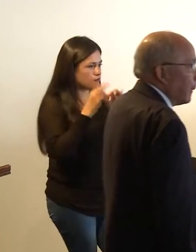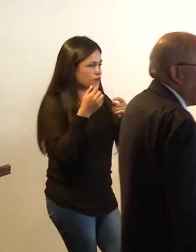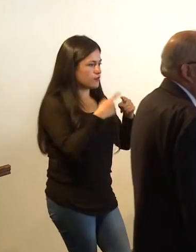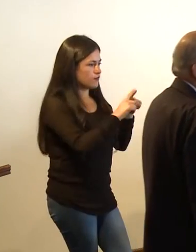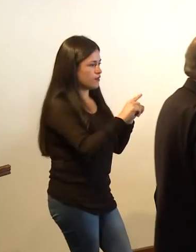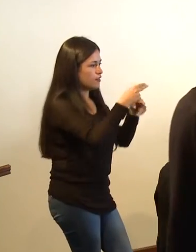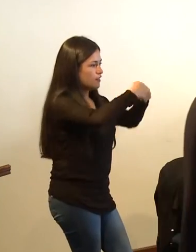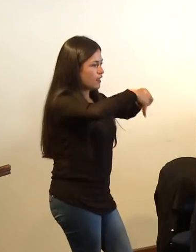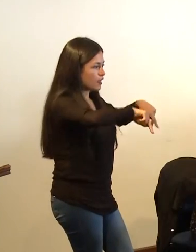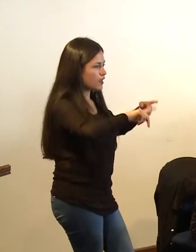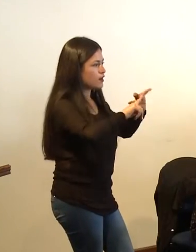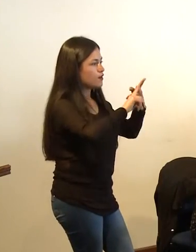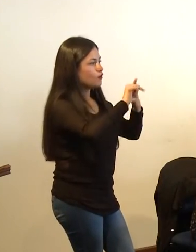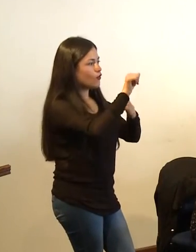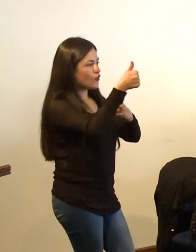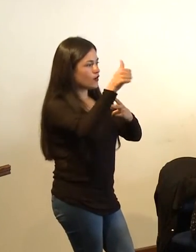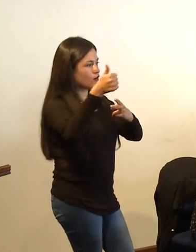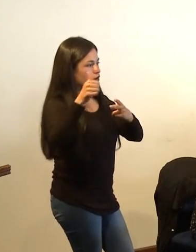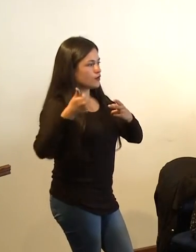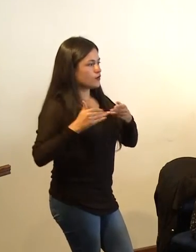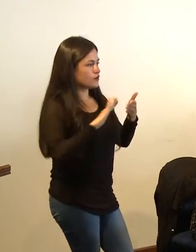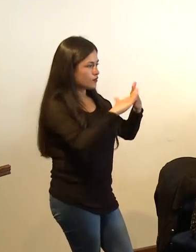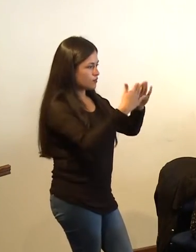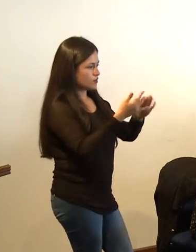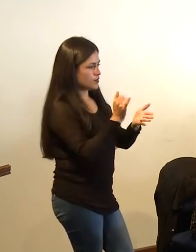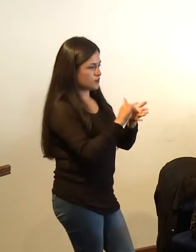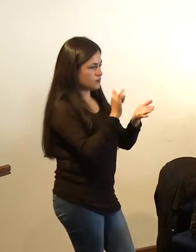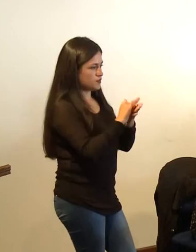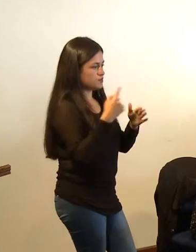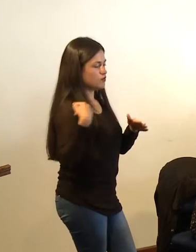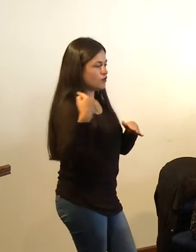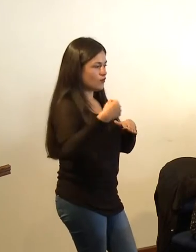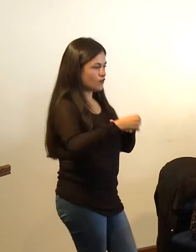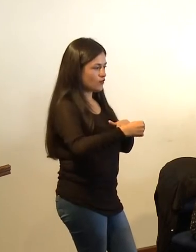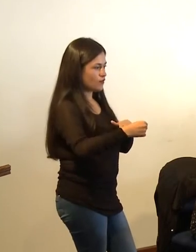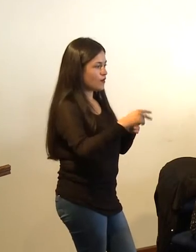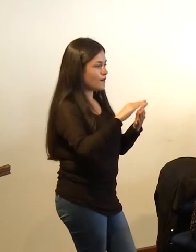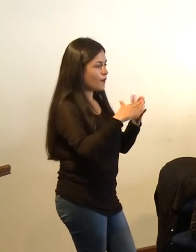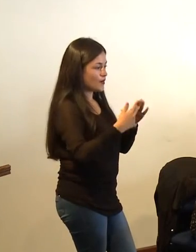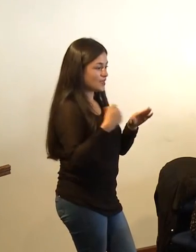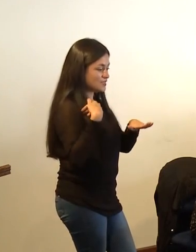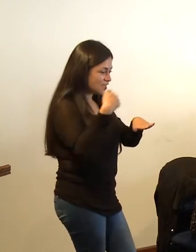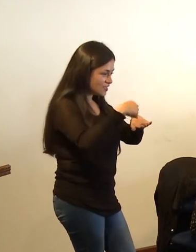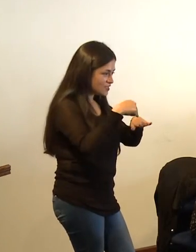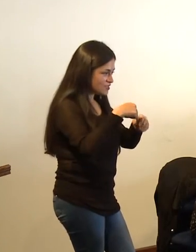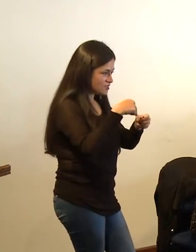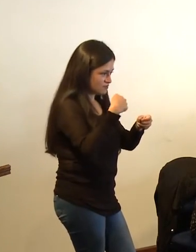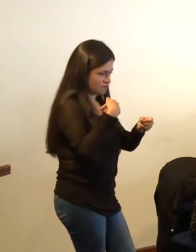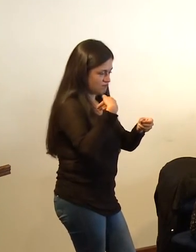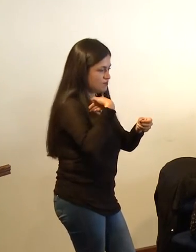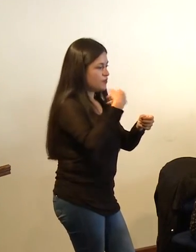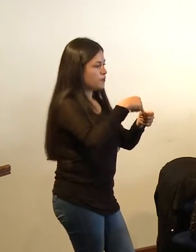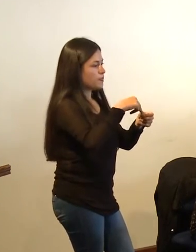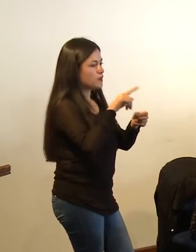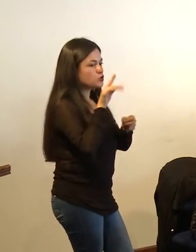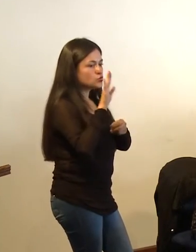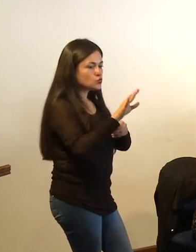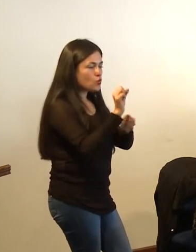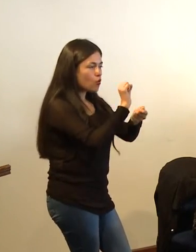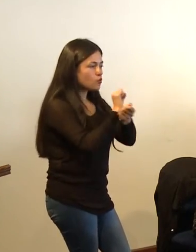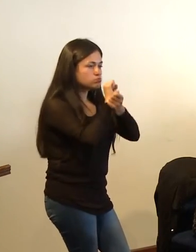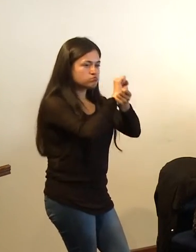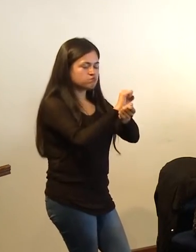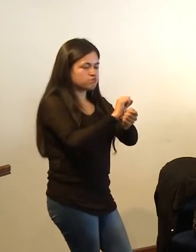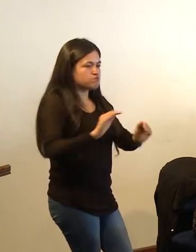las miradas de otras cosmovisiones de los pueblos ancestrales y trasplantados y renacidos desde la